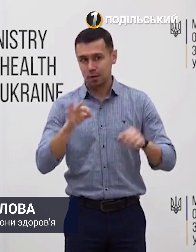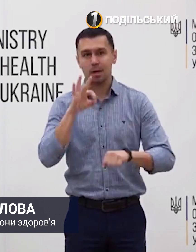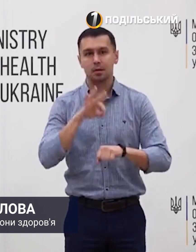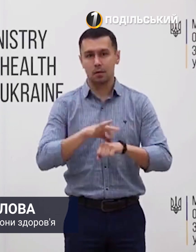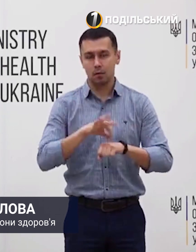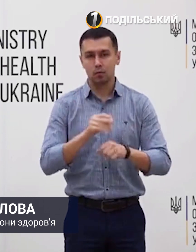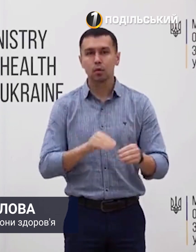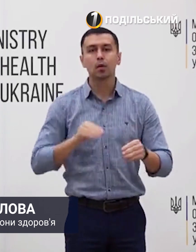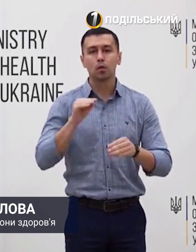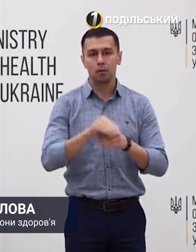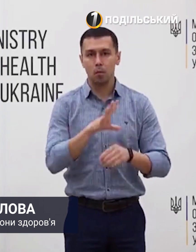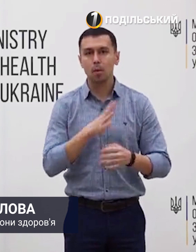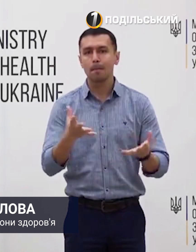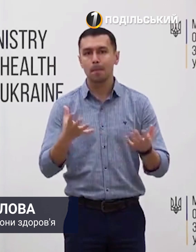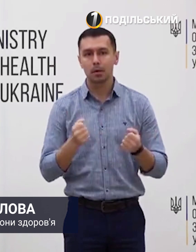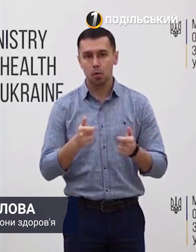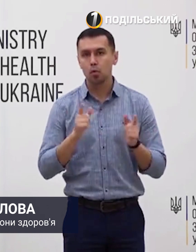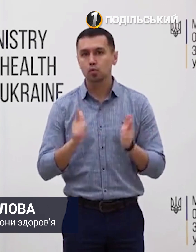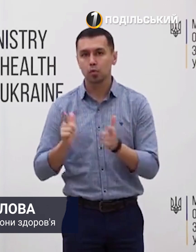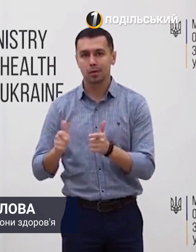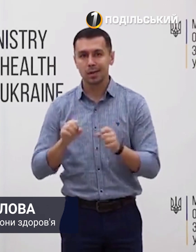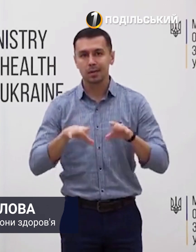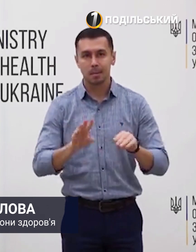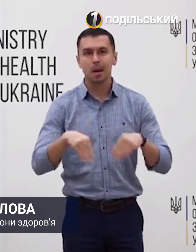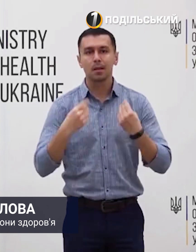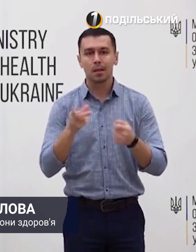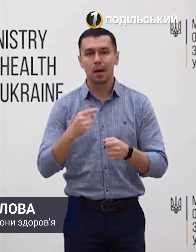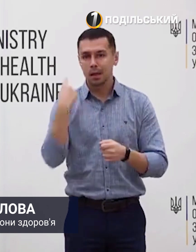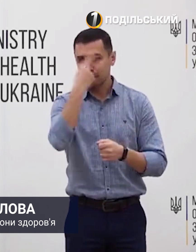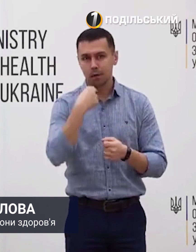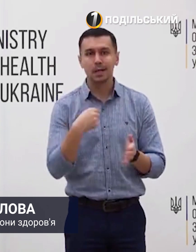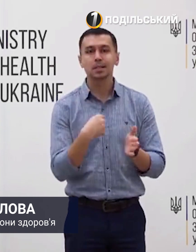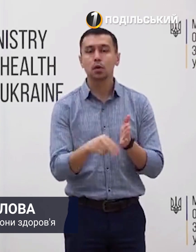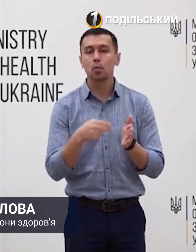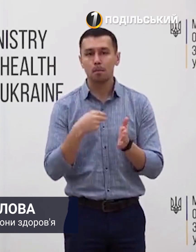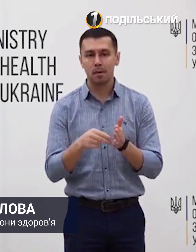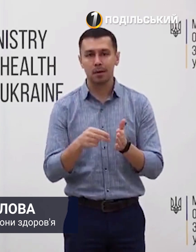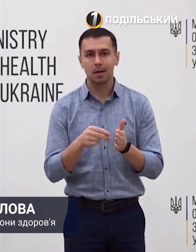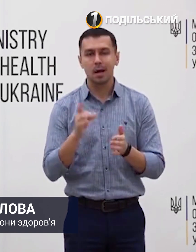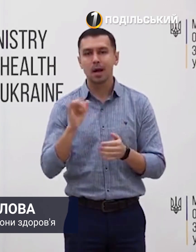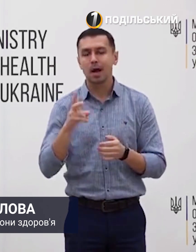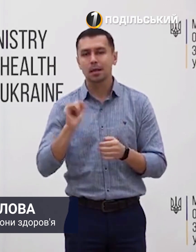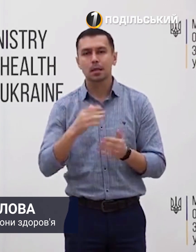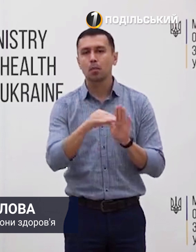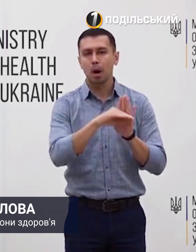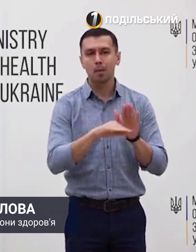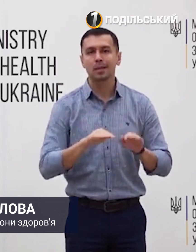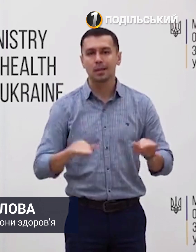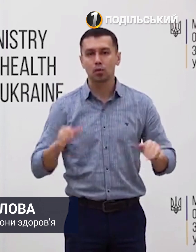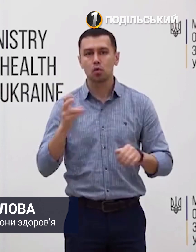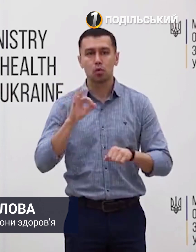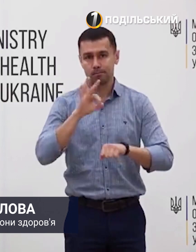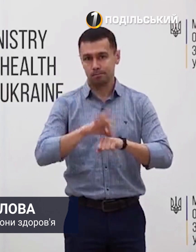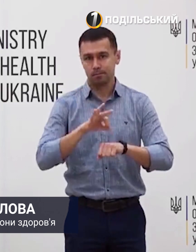захворювань. Додатково було прийнято узгоджене рішення передати для індивідуальних закупівель реагенти за програмою дитячої